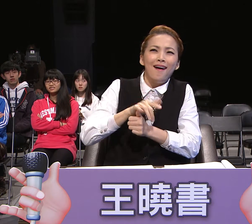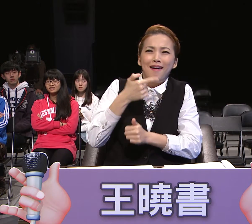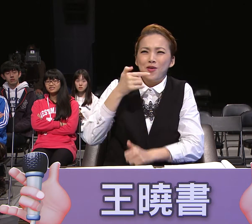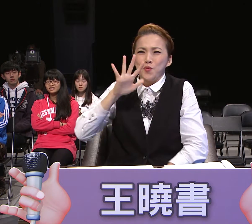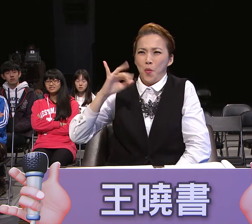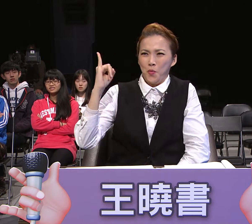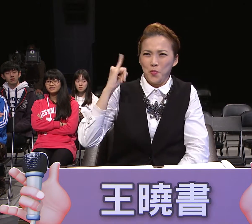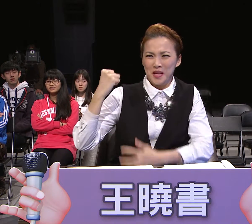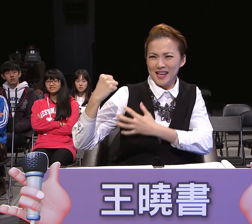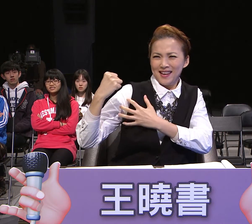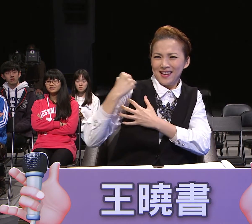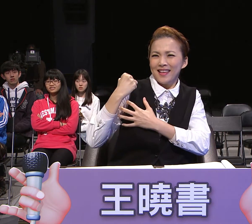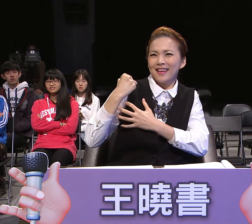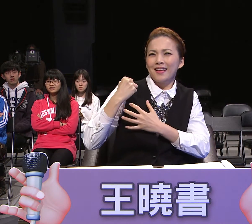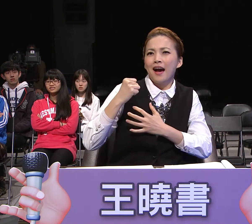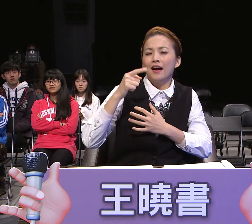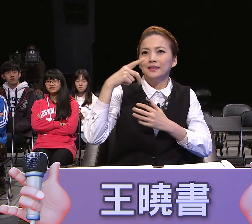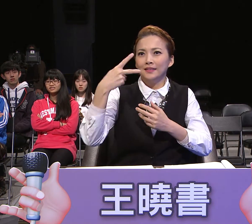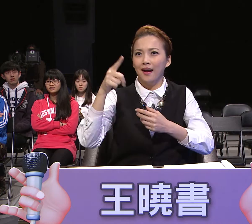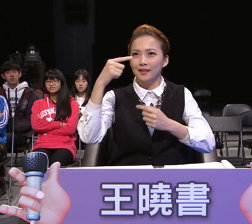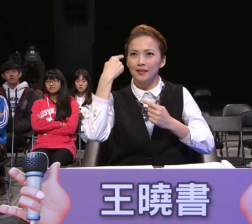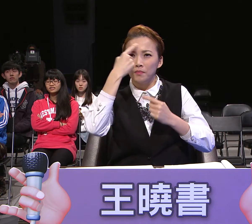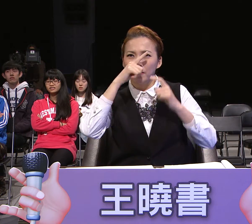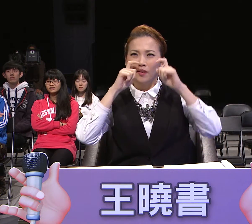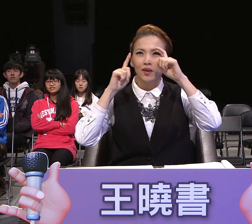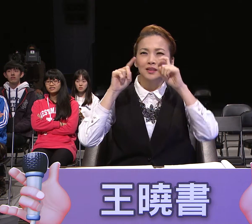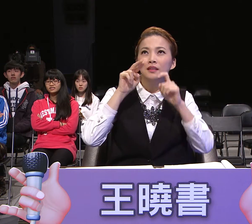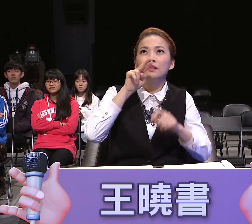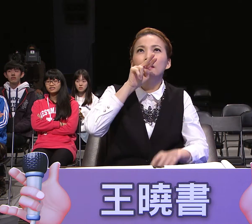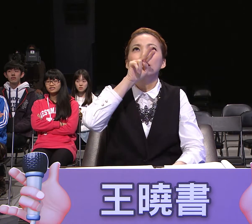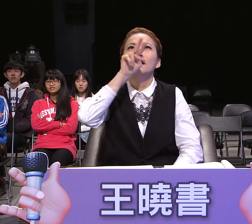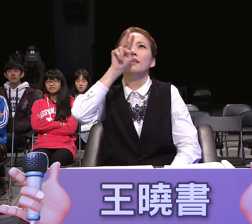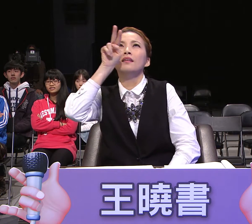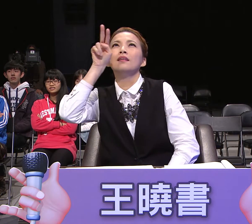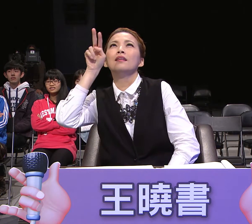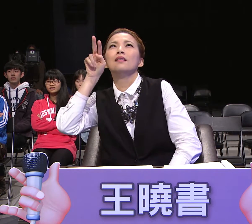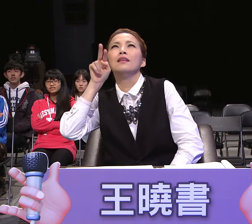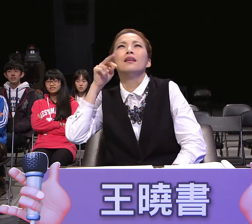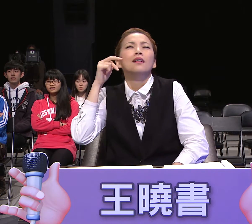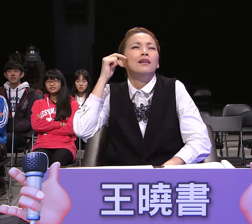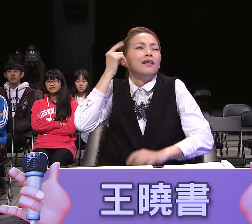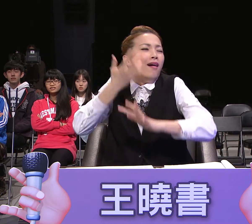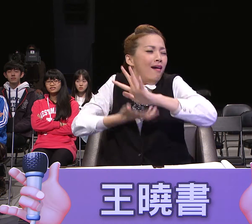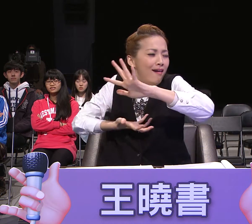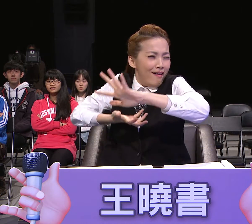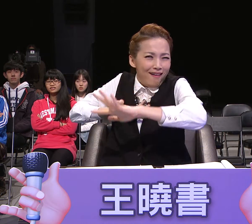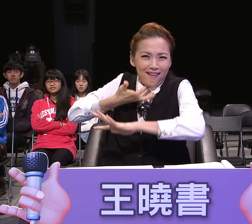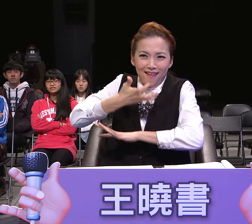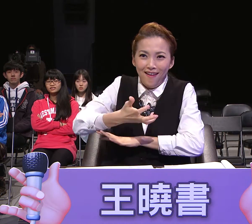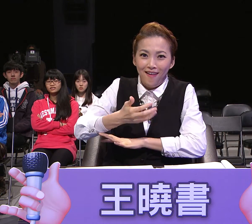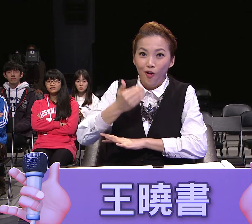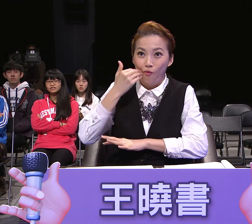感觉充满了母爱的坚强，还有就是你的表情在视线